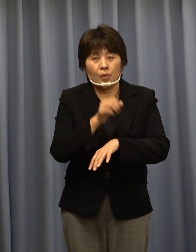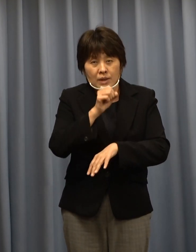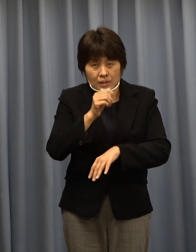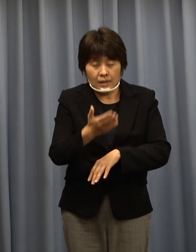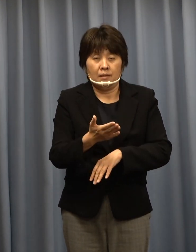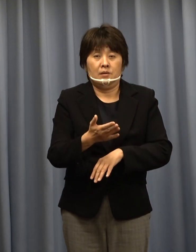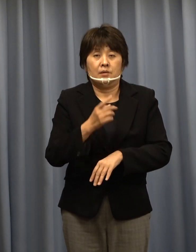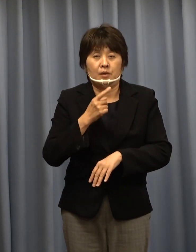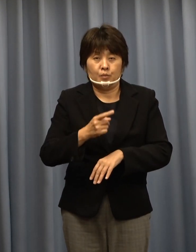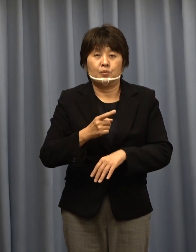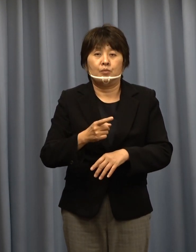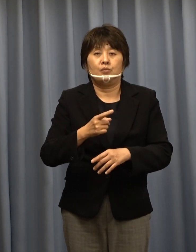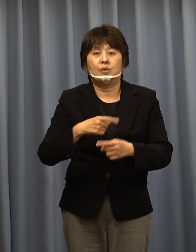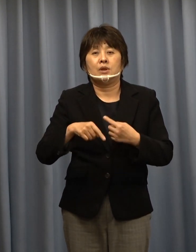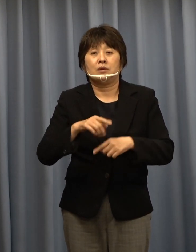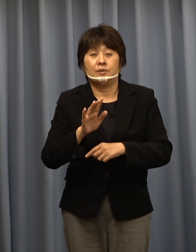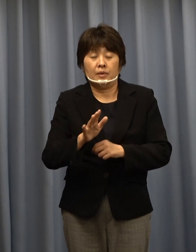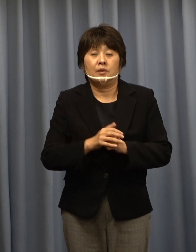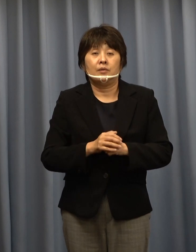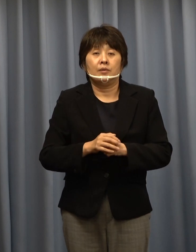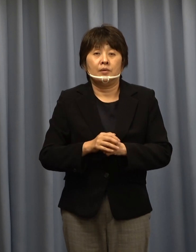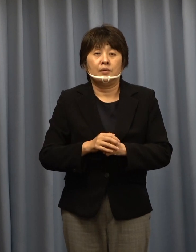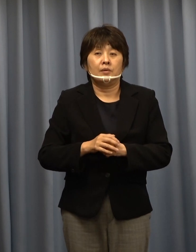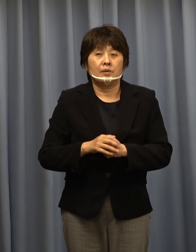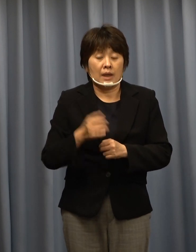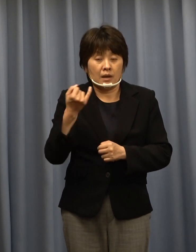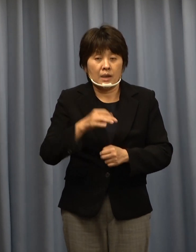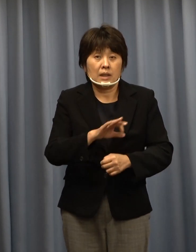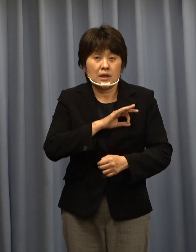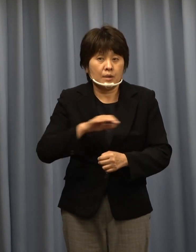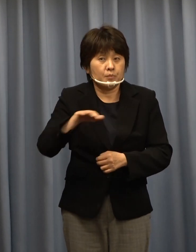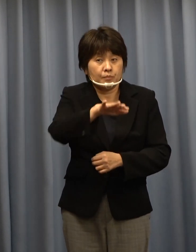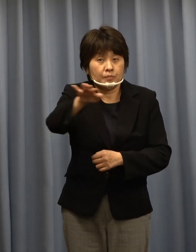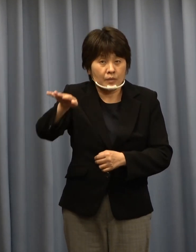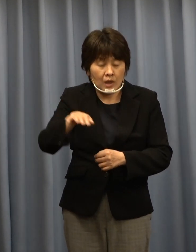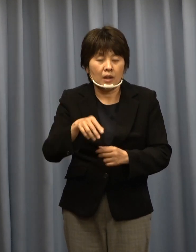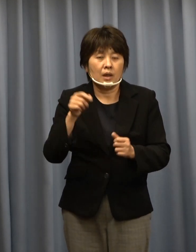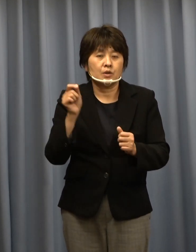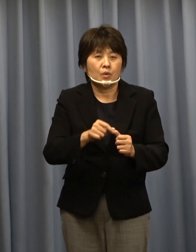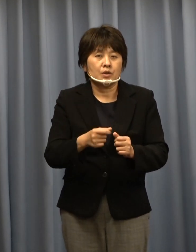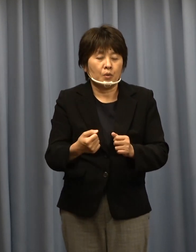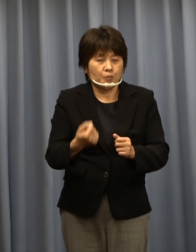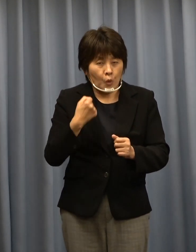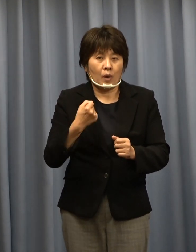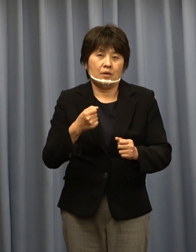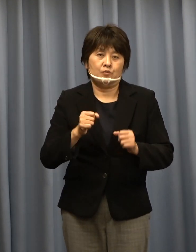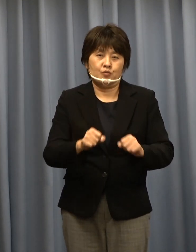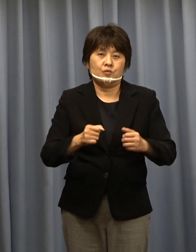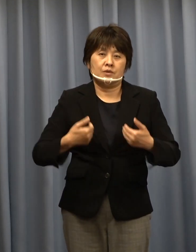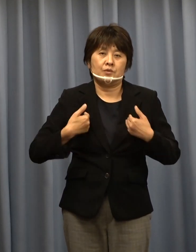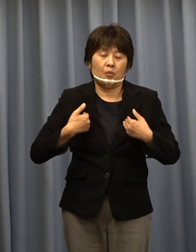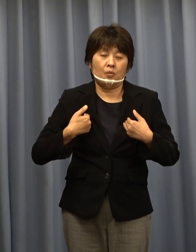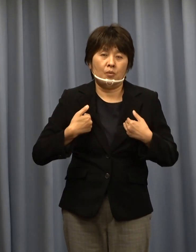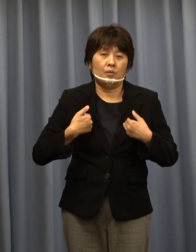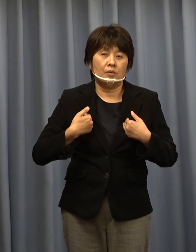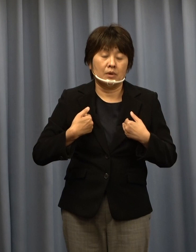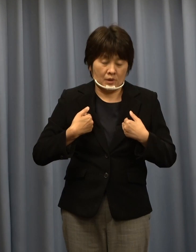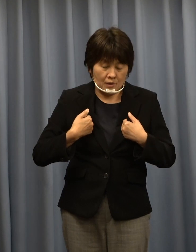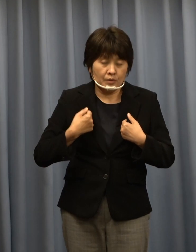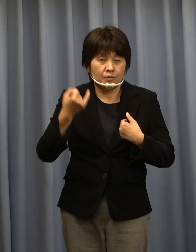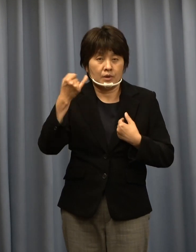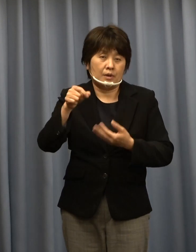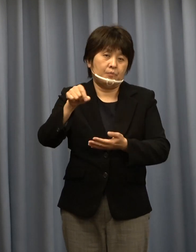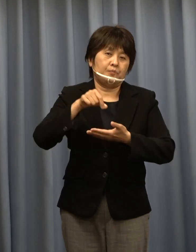のかということでございますけれども、全ての委員からさらに措置を強める対策を取るべきという発言